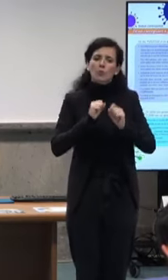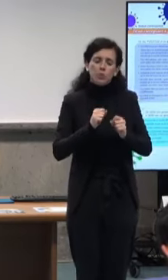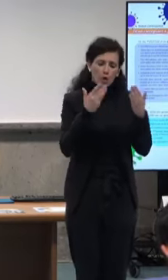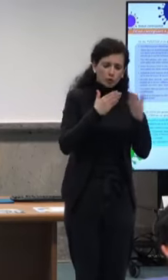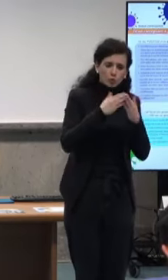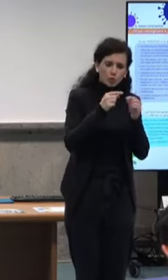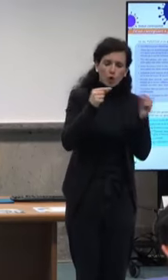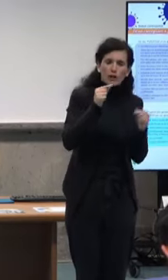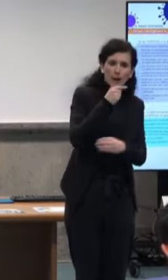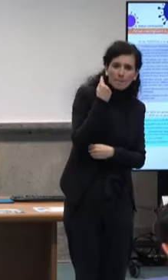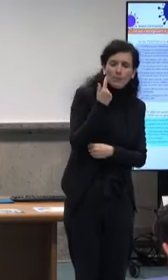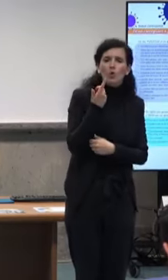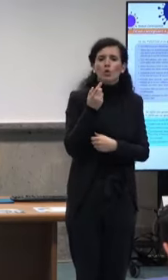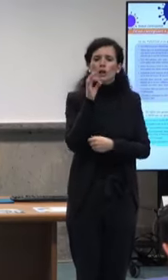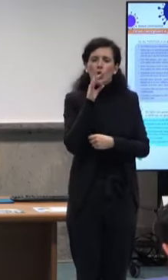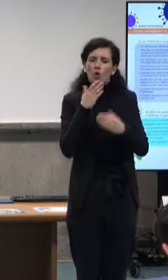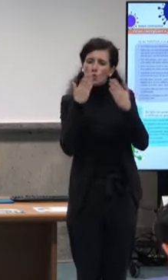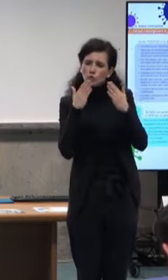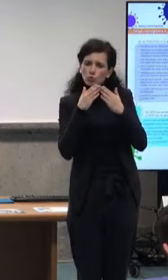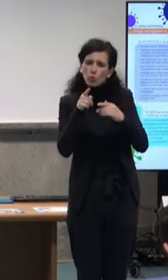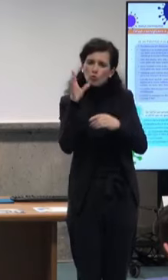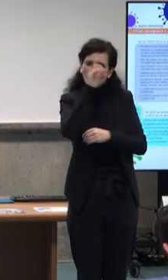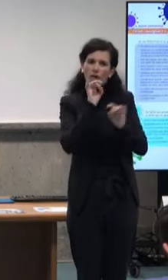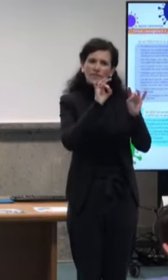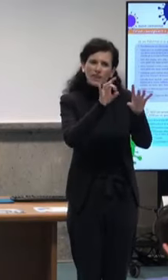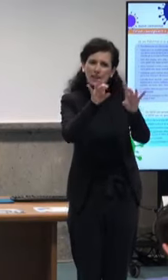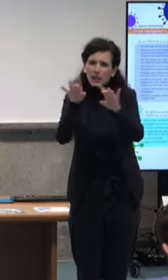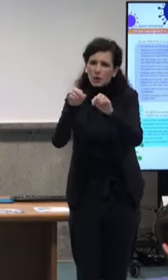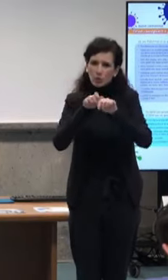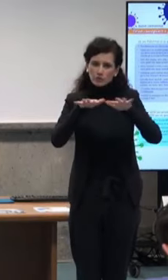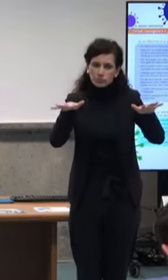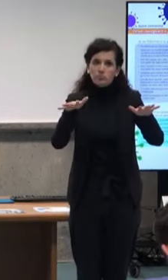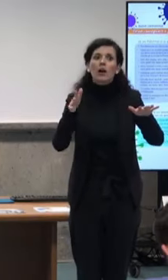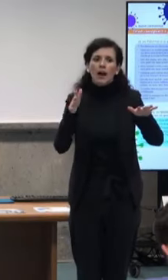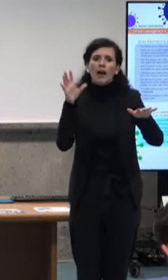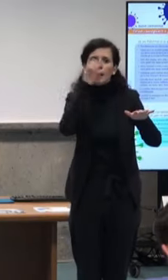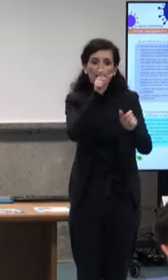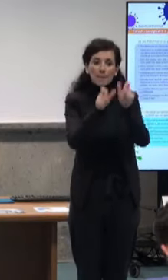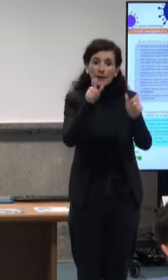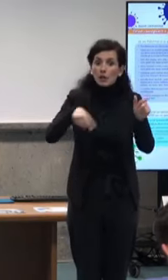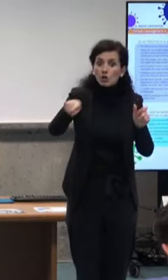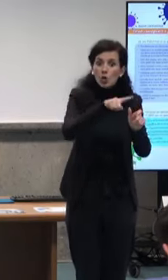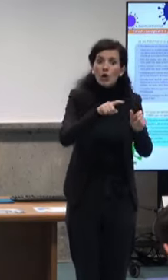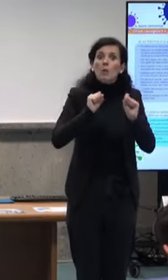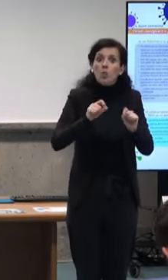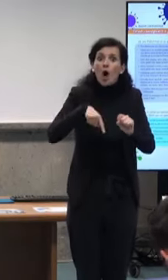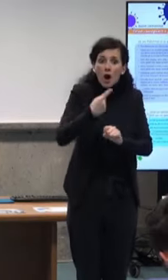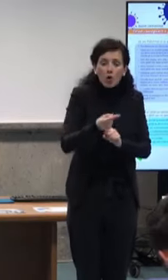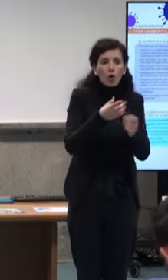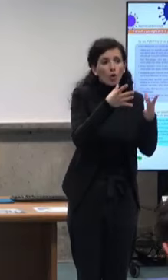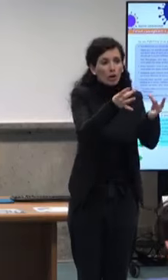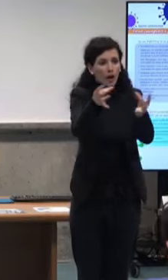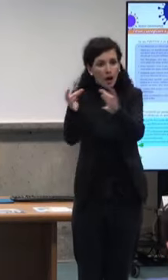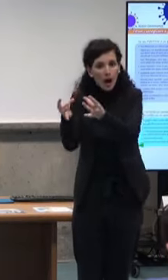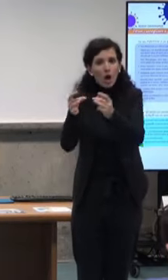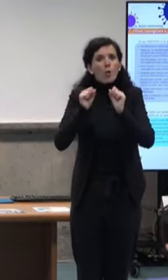restrizione di rna virale per cercare di capire se queste persone sono ancora contagiose possono disseminare ancora di